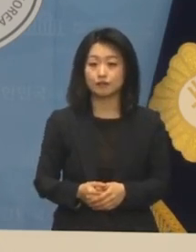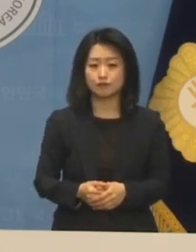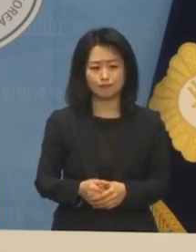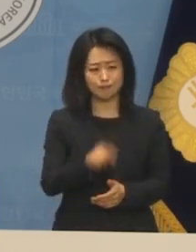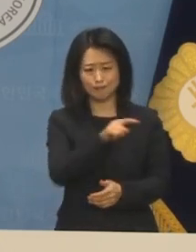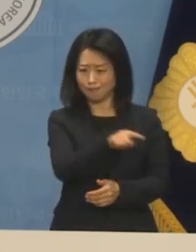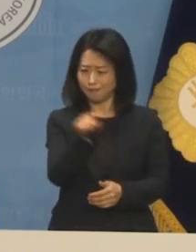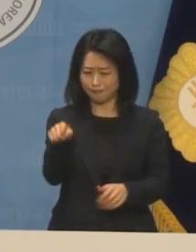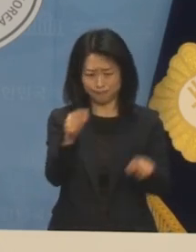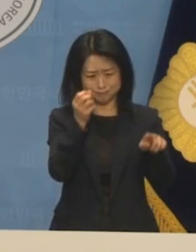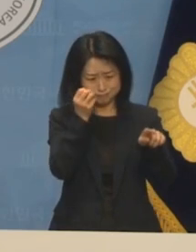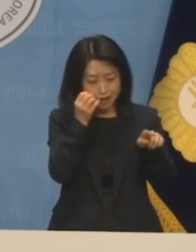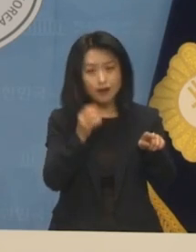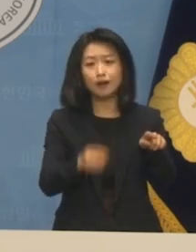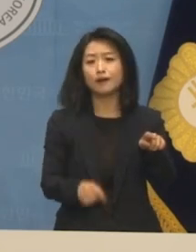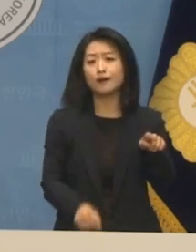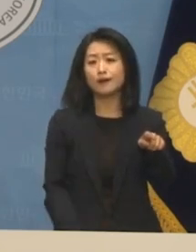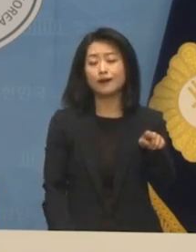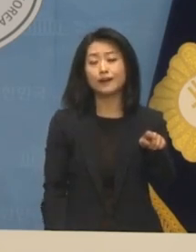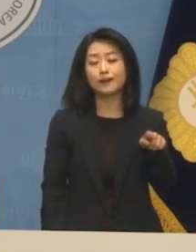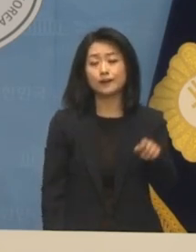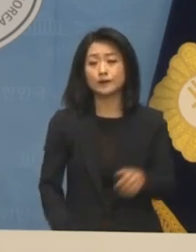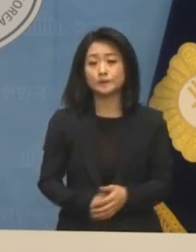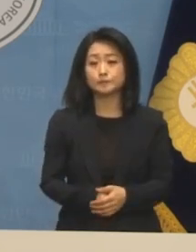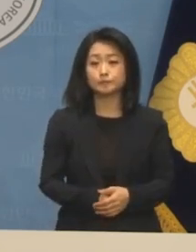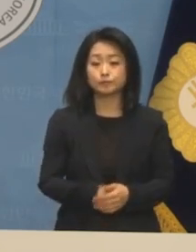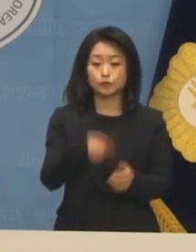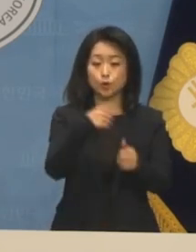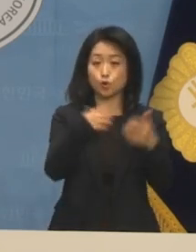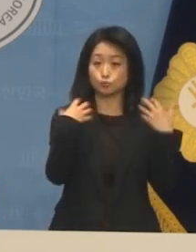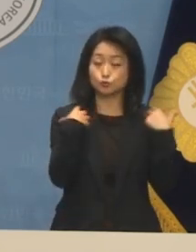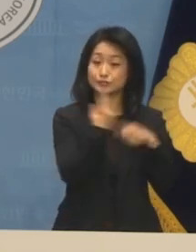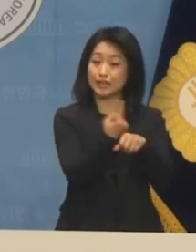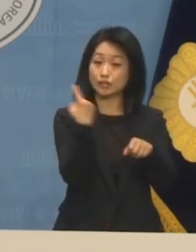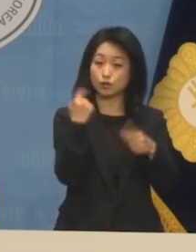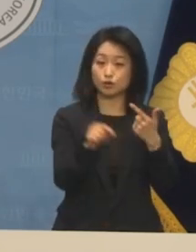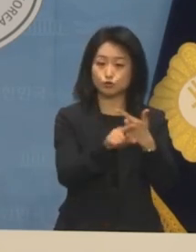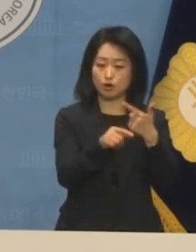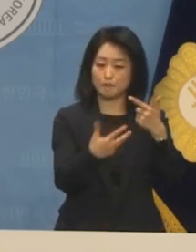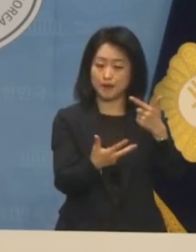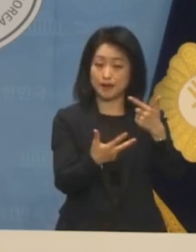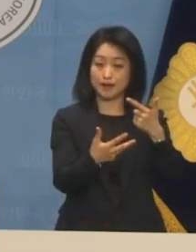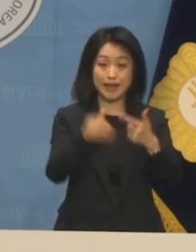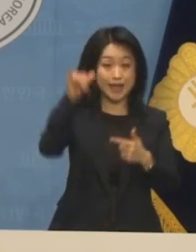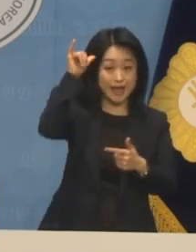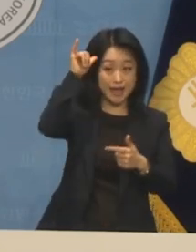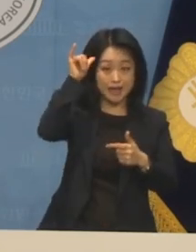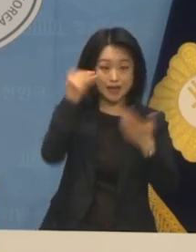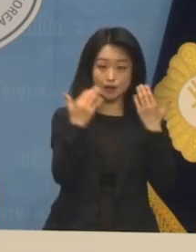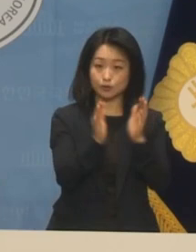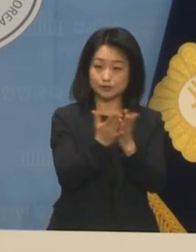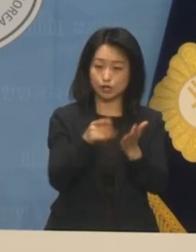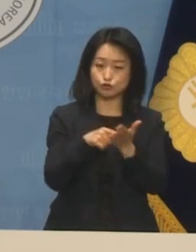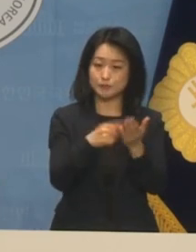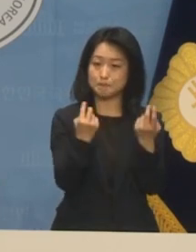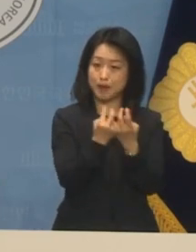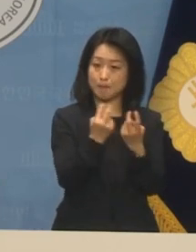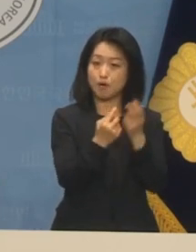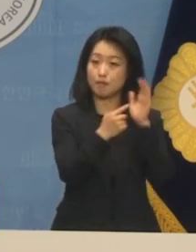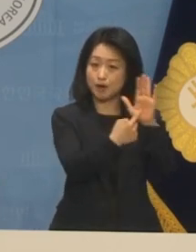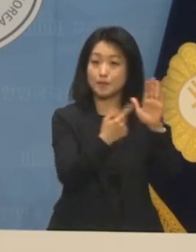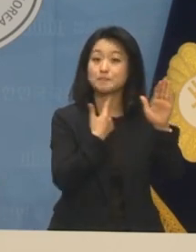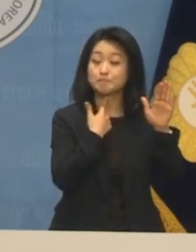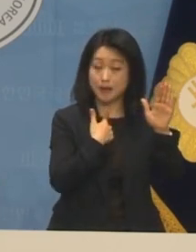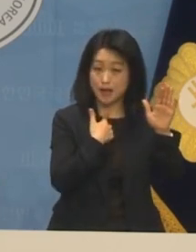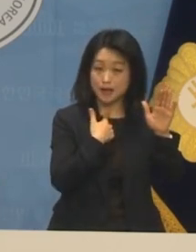관점에서도 매우 잘못된 것입니다. 교육부는 작년 6월 8일 AI 디지털 교과서 추진 방안을